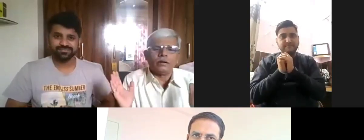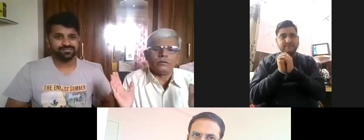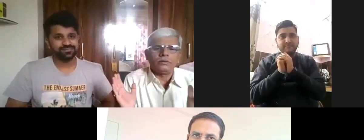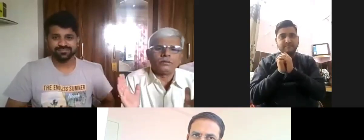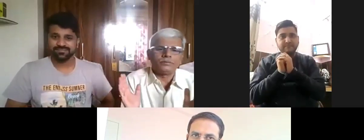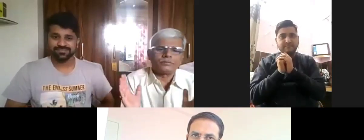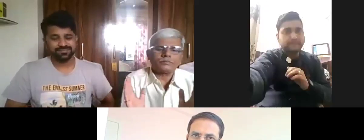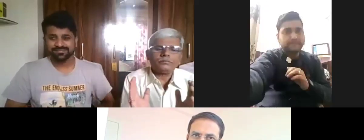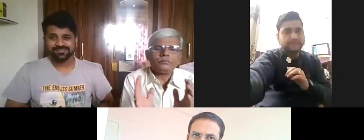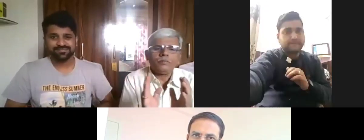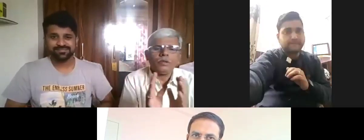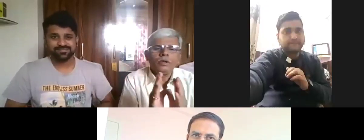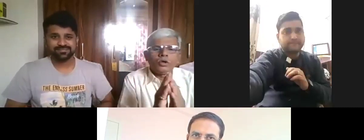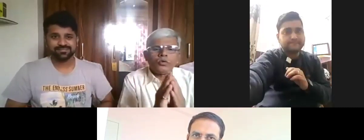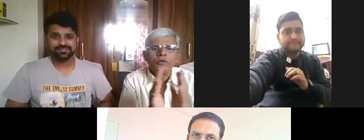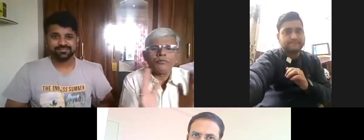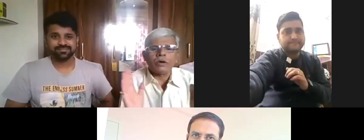डाली है